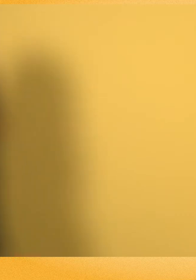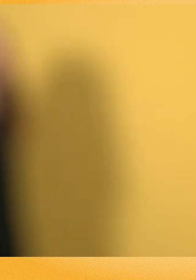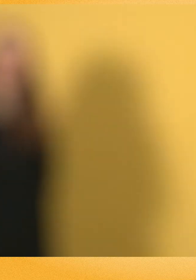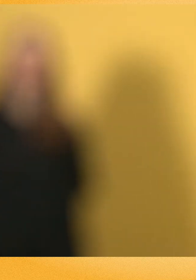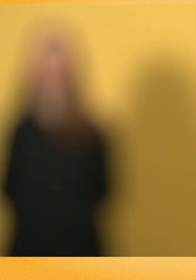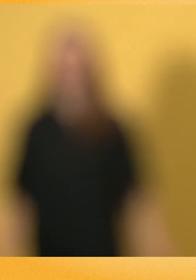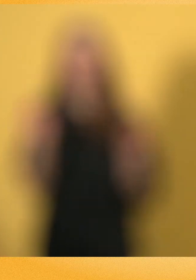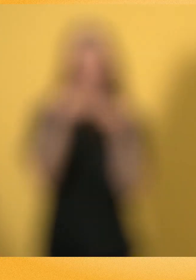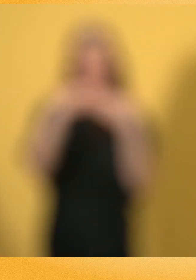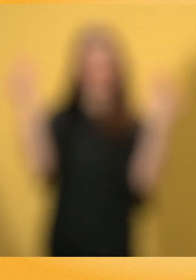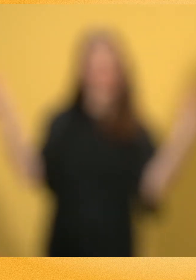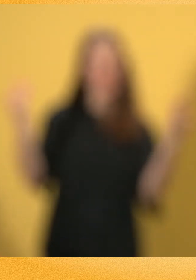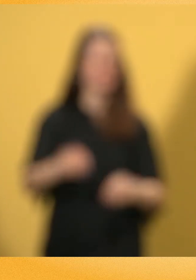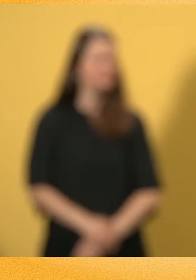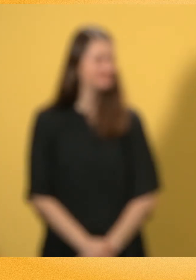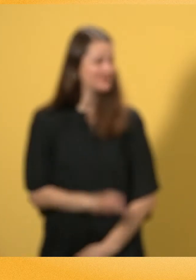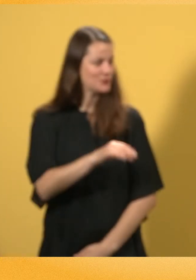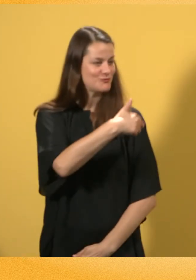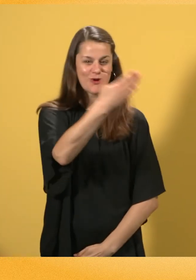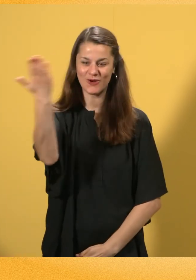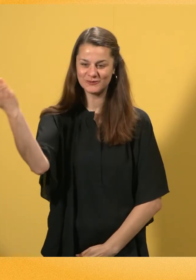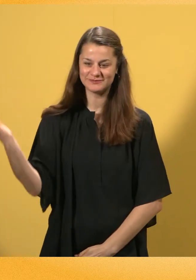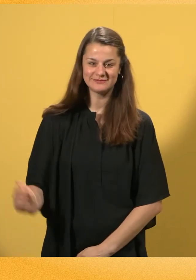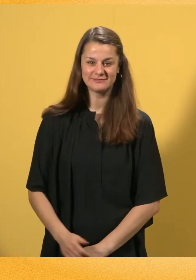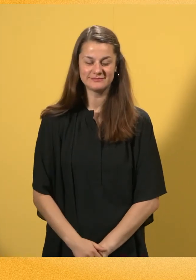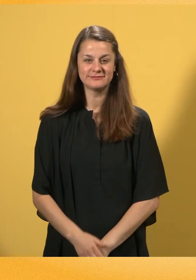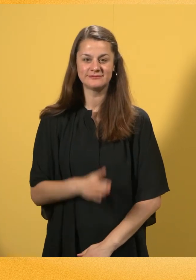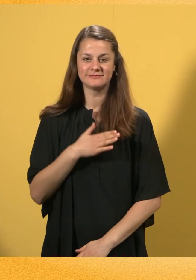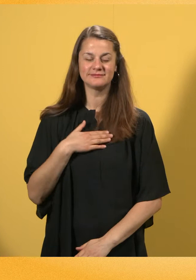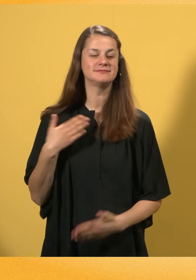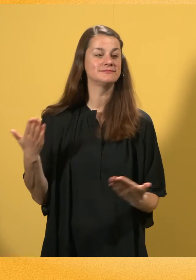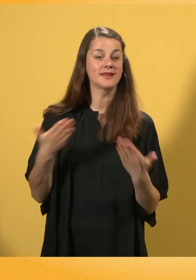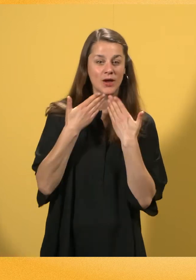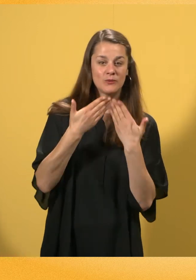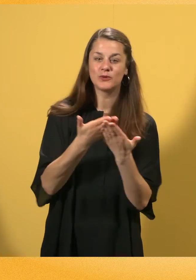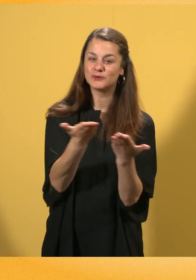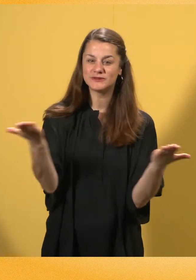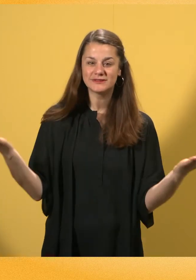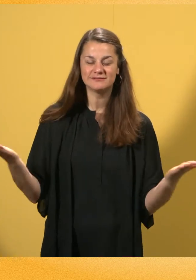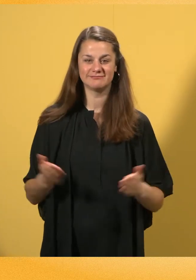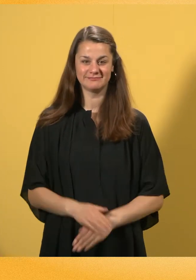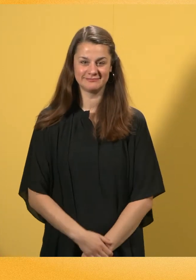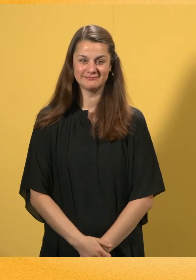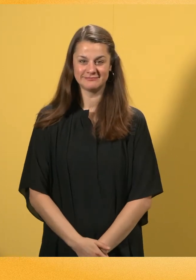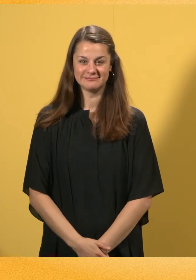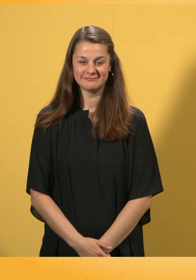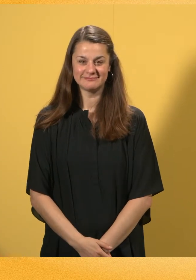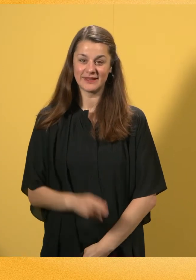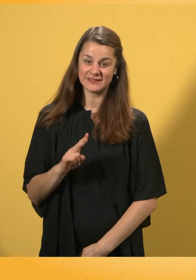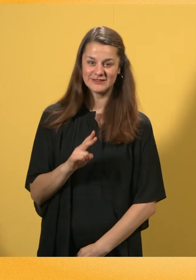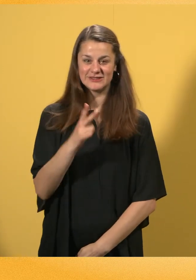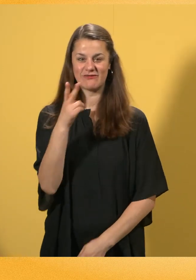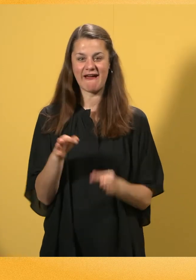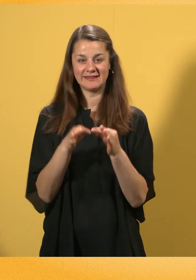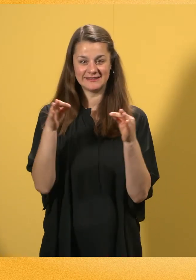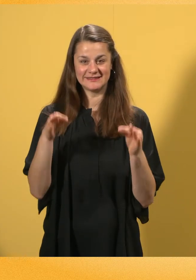Guten Morgen, guten Morgen. Ich begrüße Sie ganz, ganz herzlich zum